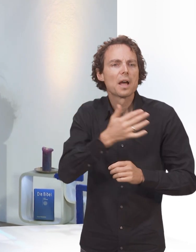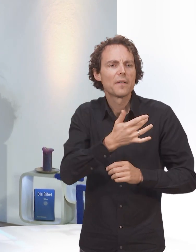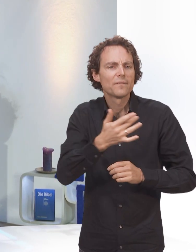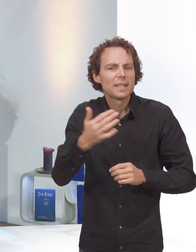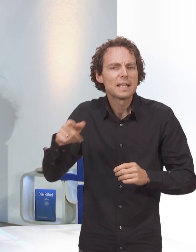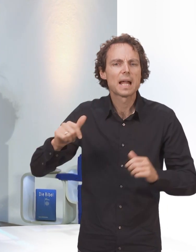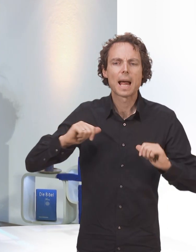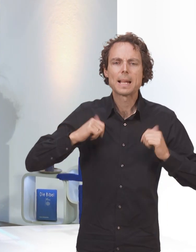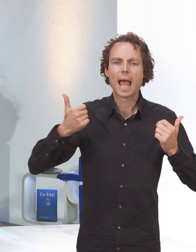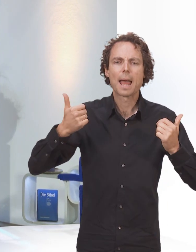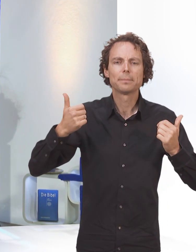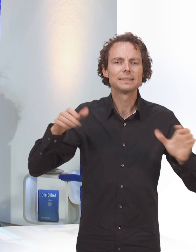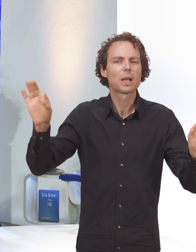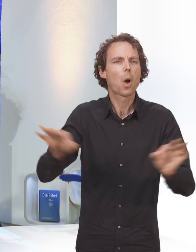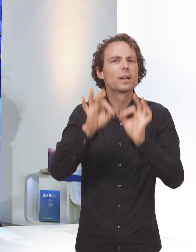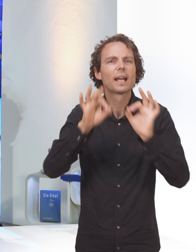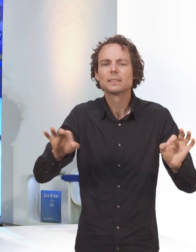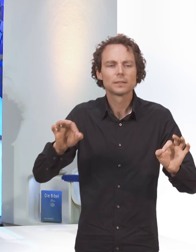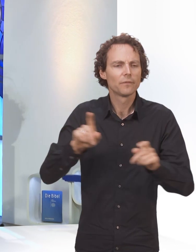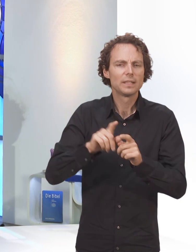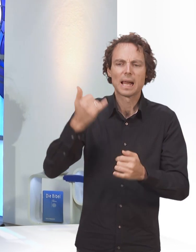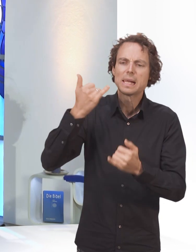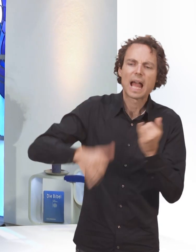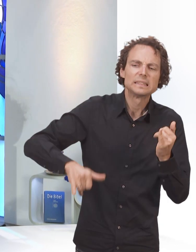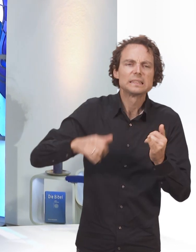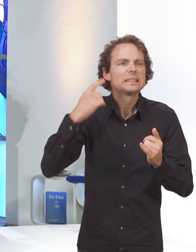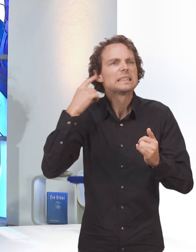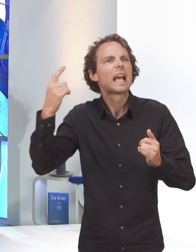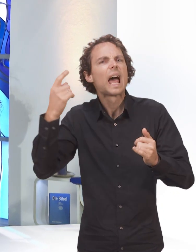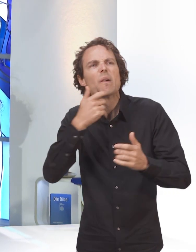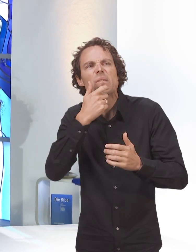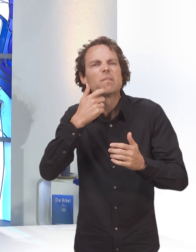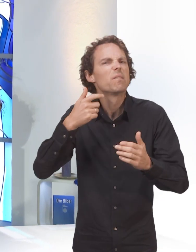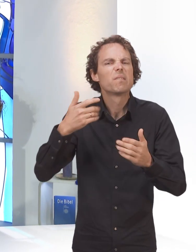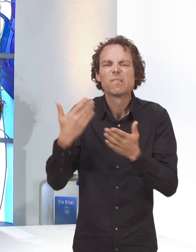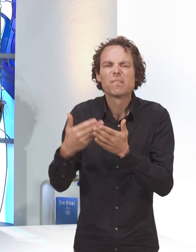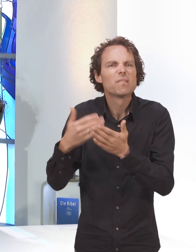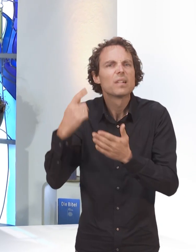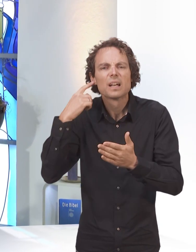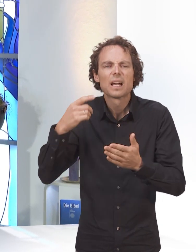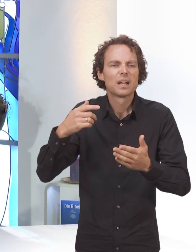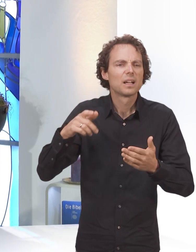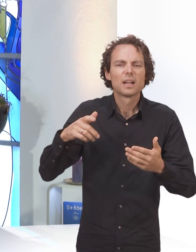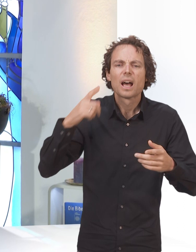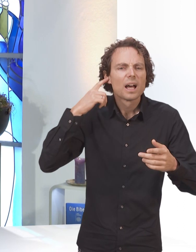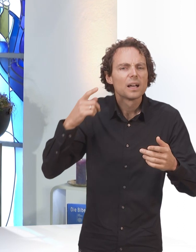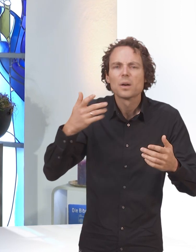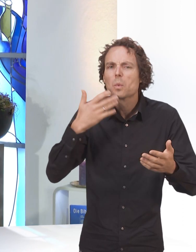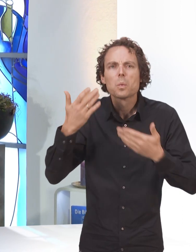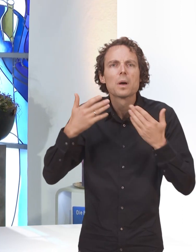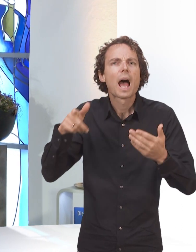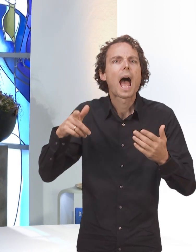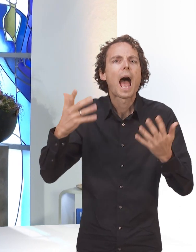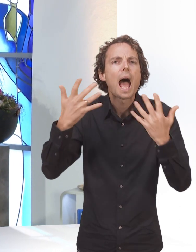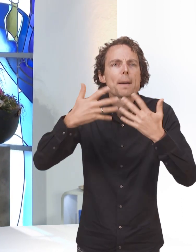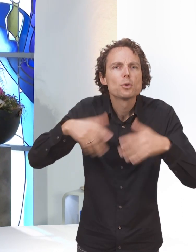im Lebensorchester auf dem letzten Loch, weil sie die Melodie nicht mehr zusammenbekommen. Sie haben die Harmonie verloren, die